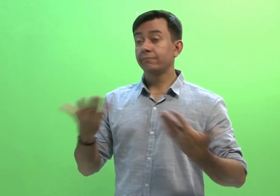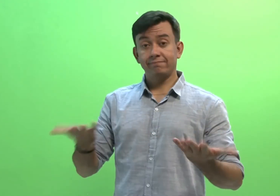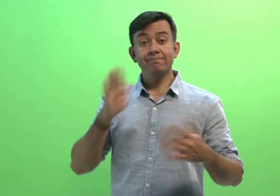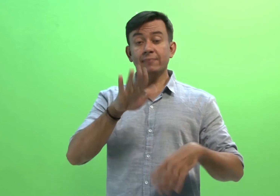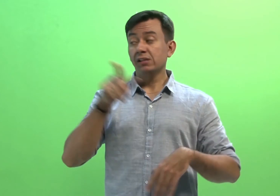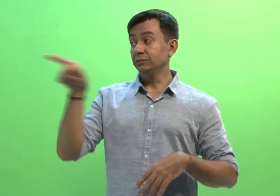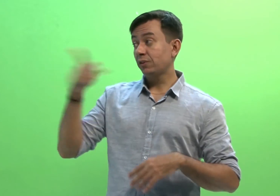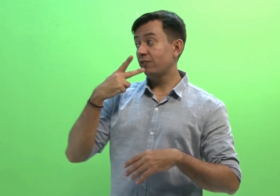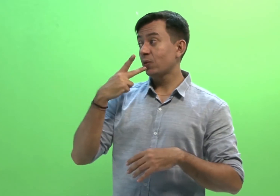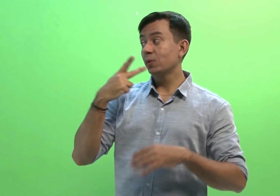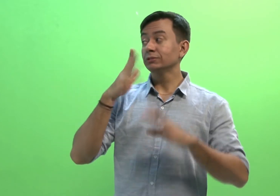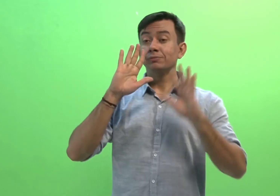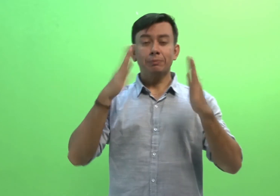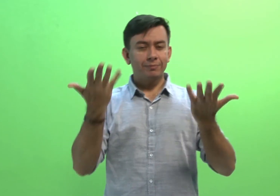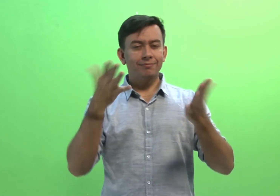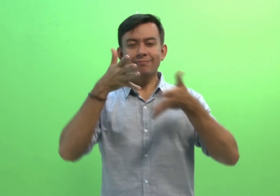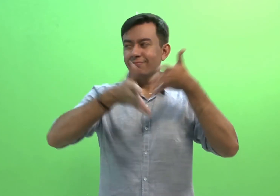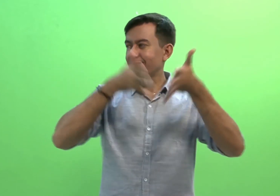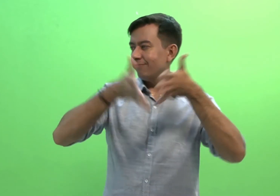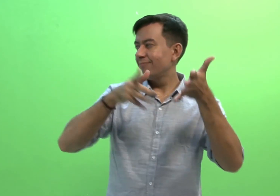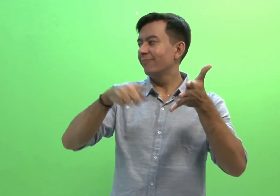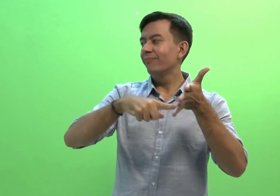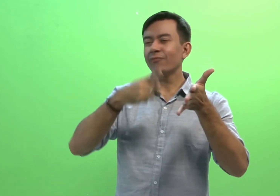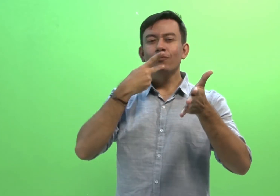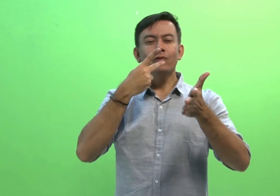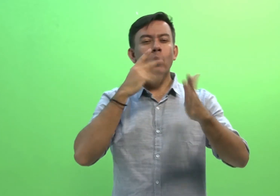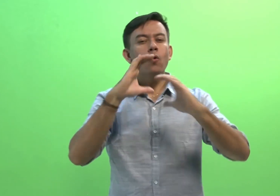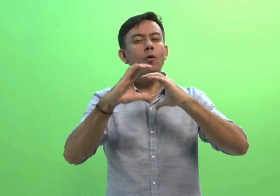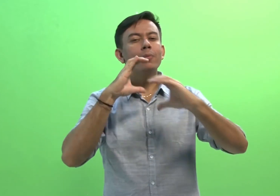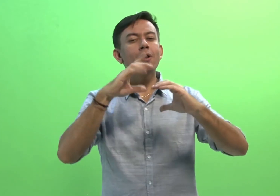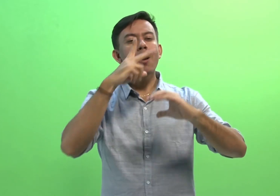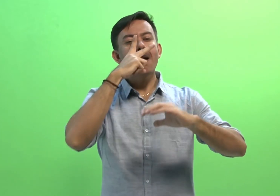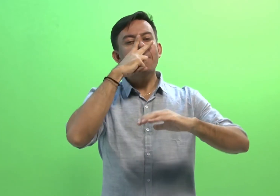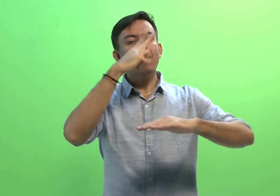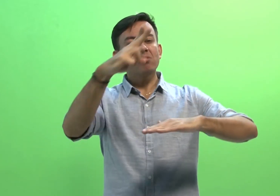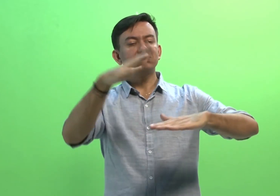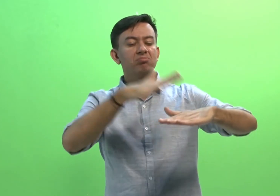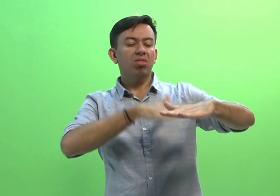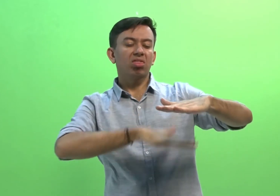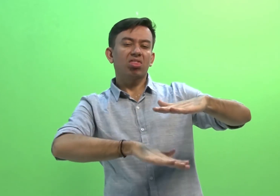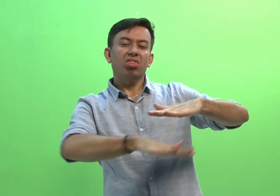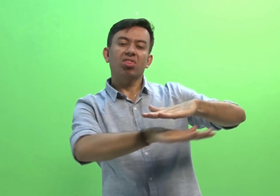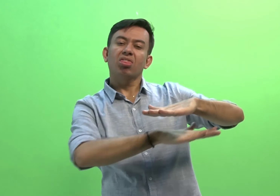Um outro mito é dizer que a língua de sinais ela é uma comunicação superficial,